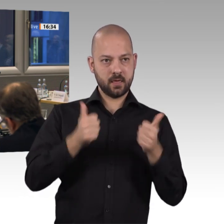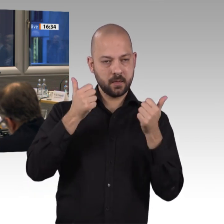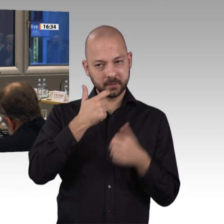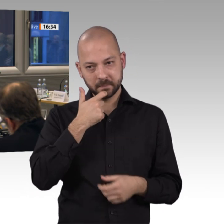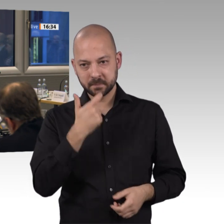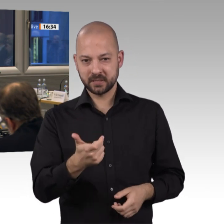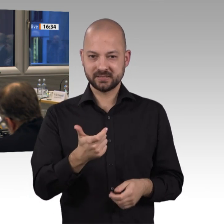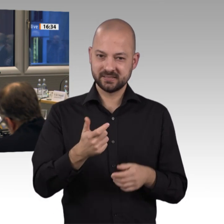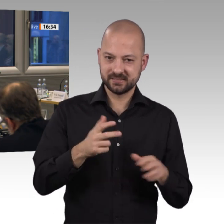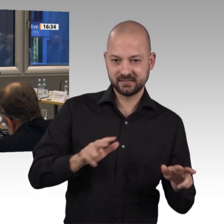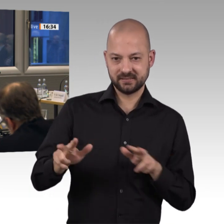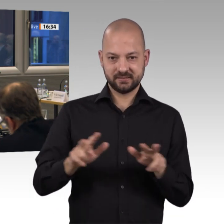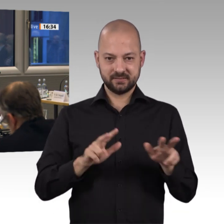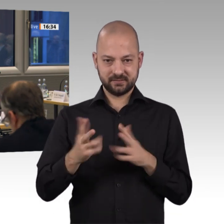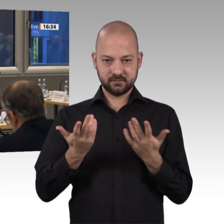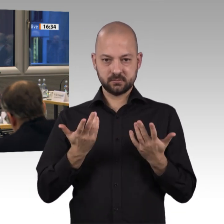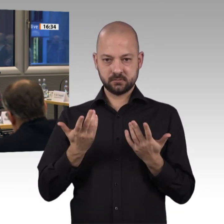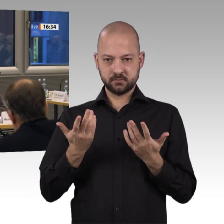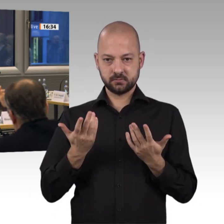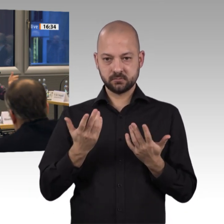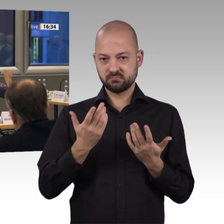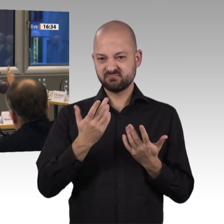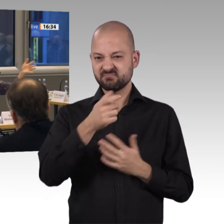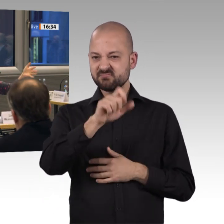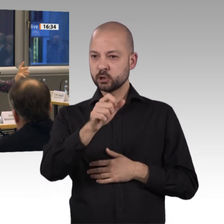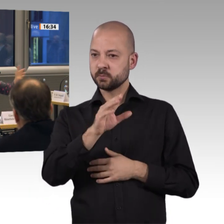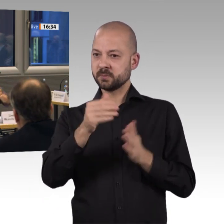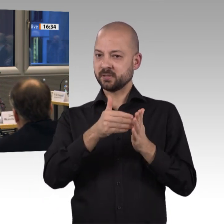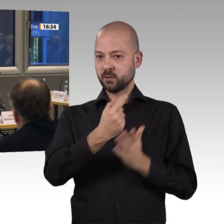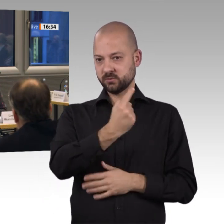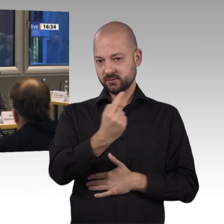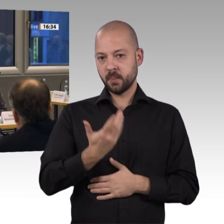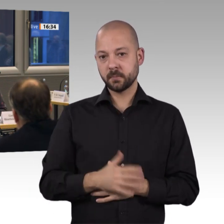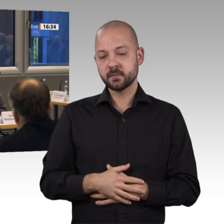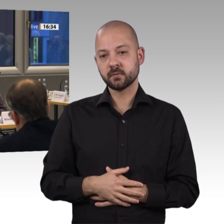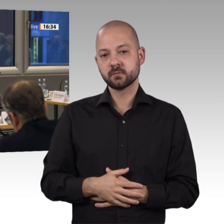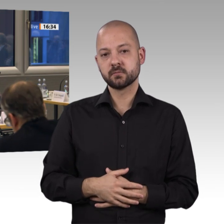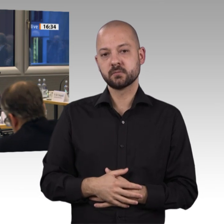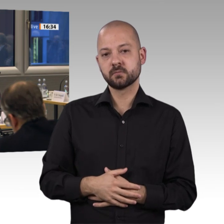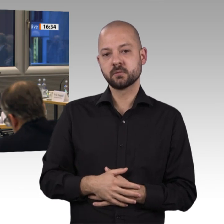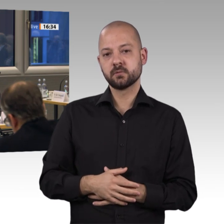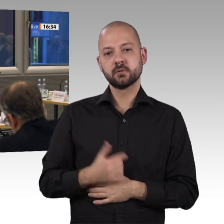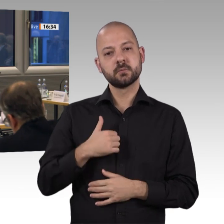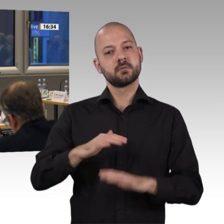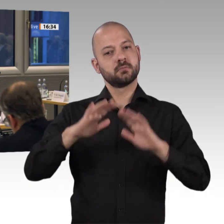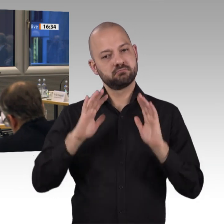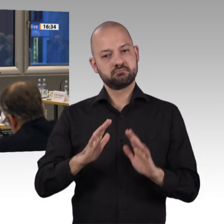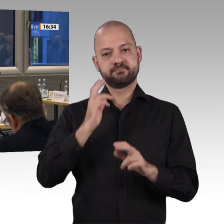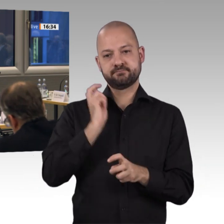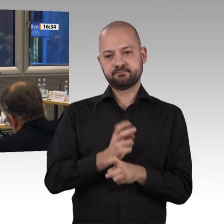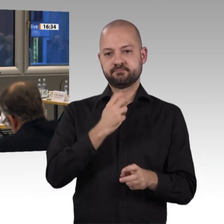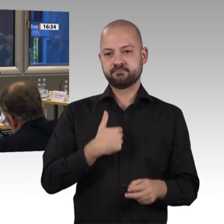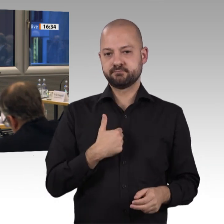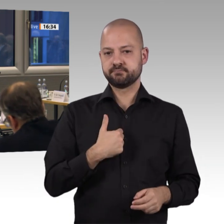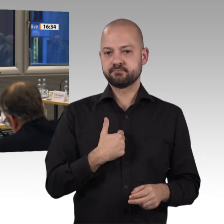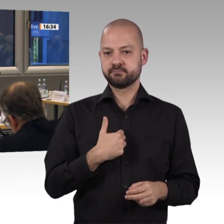Kindern. Und würde in dem Zusammenhang gerne vielleicht einfach mal, ich frage mal rein, die Lebenshilfe fragen, welche Vorstellungen haben Sie denn oder